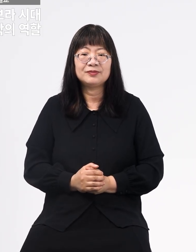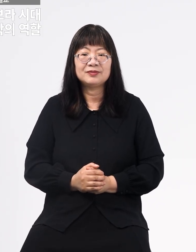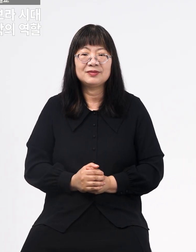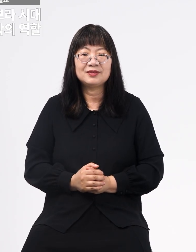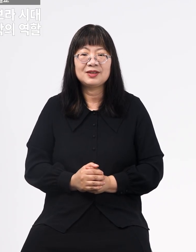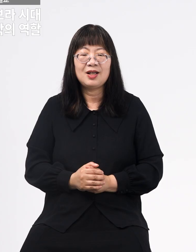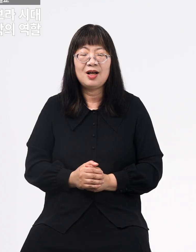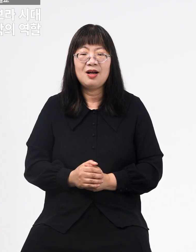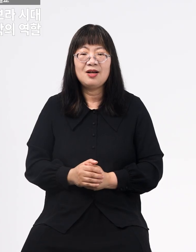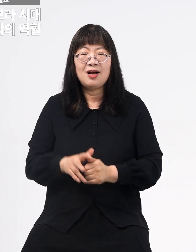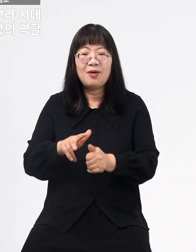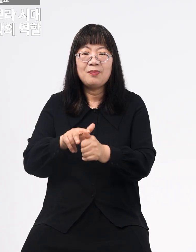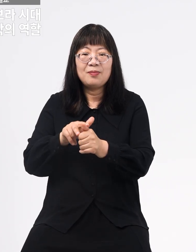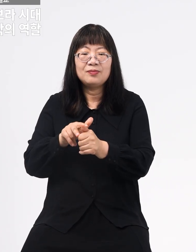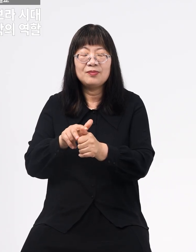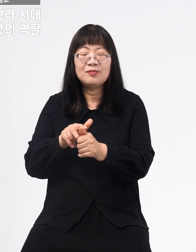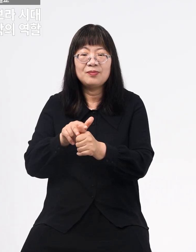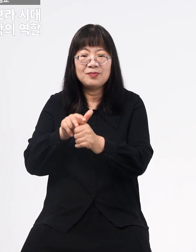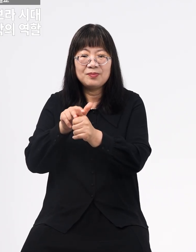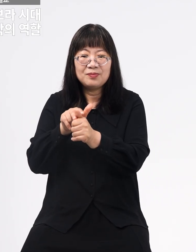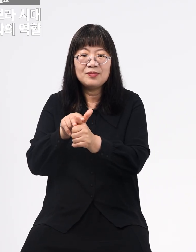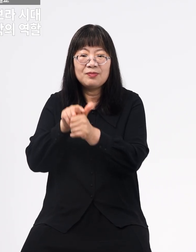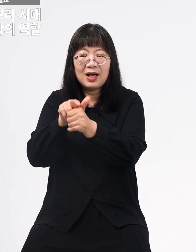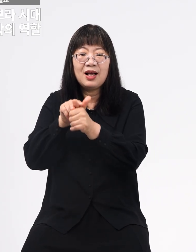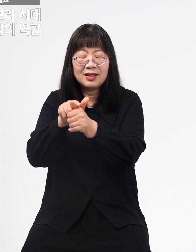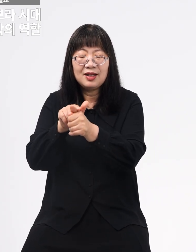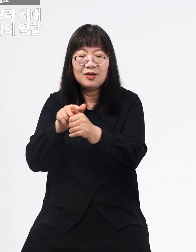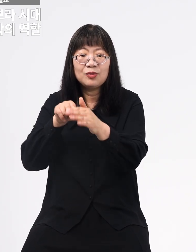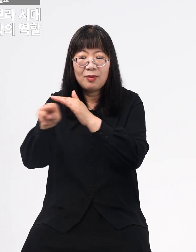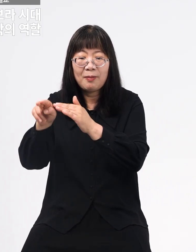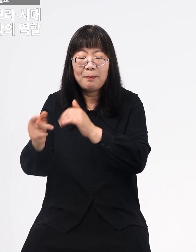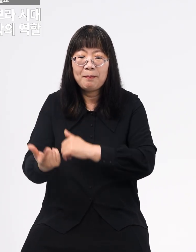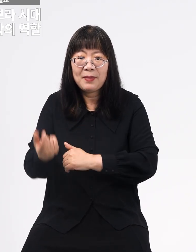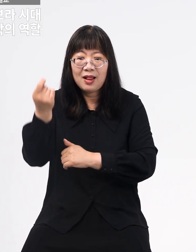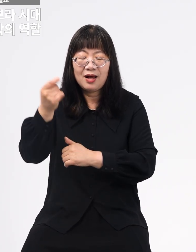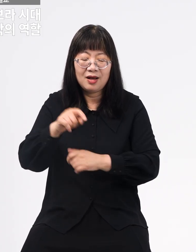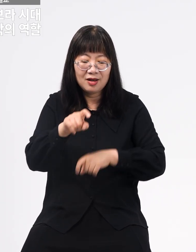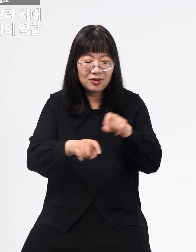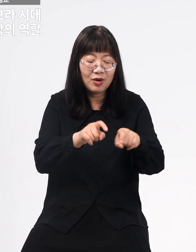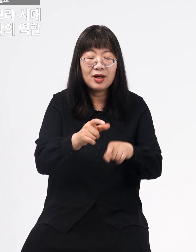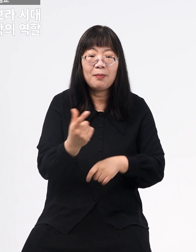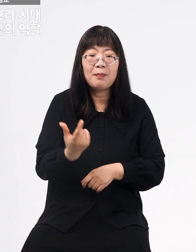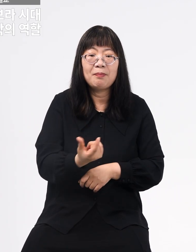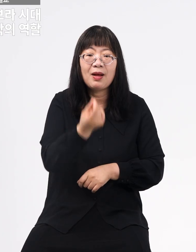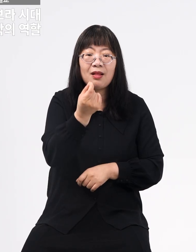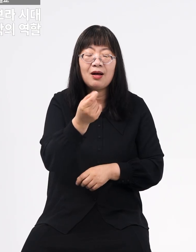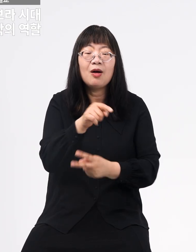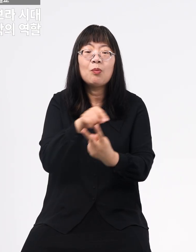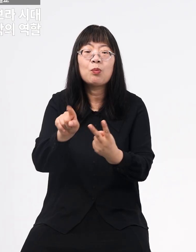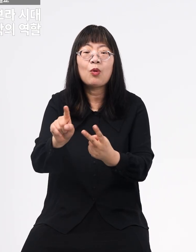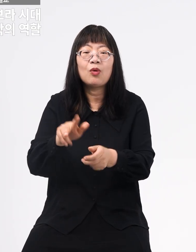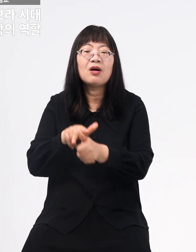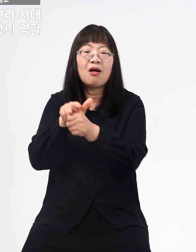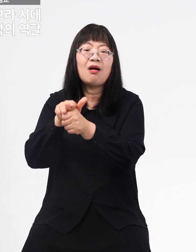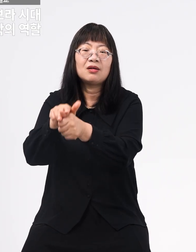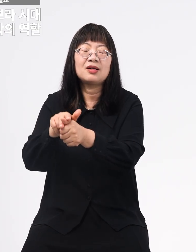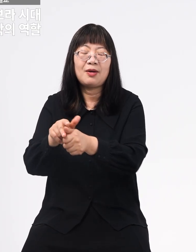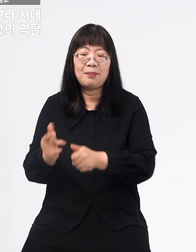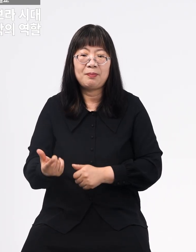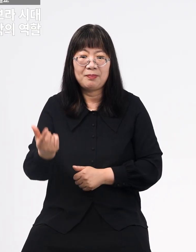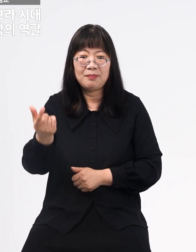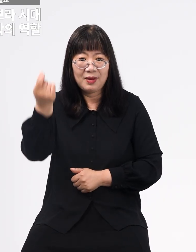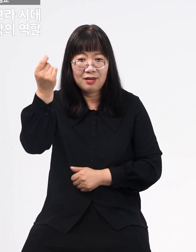병거 타고 도망하는 게 빨라요? 걸어서 도망하는 게 빨라요? 병거 타고 도망하는 게 100번 빠르죠.